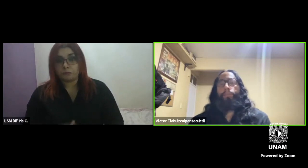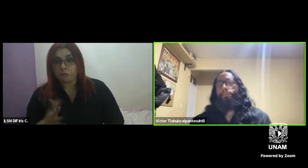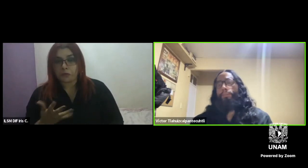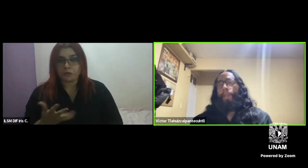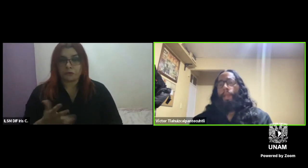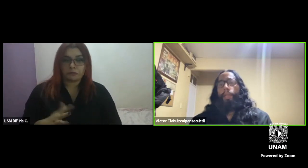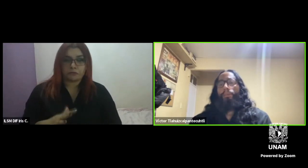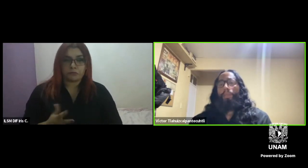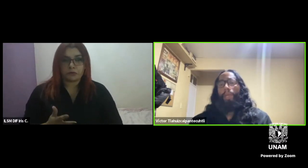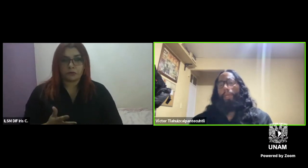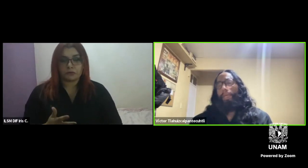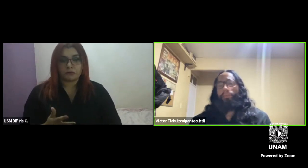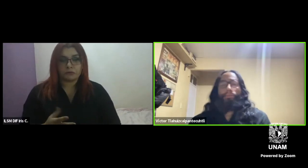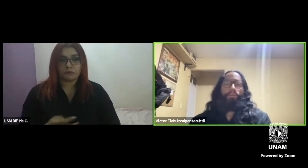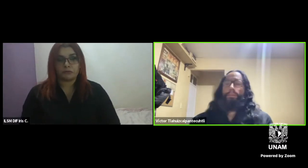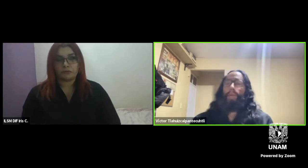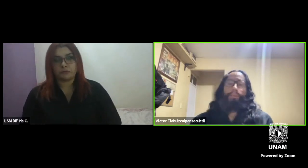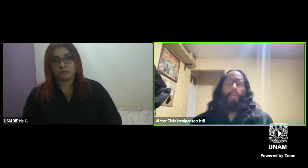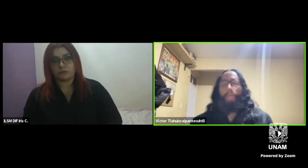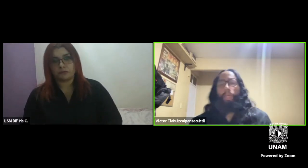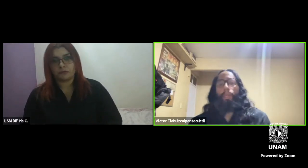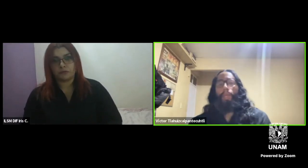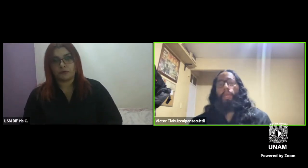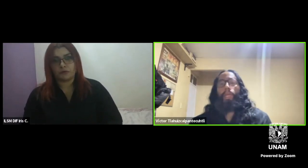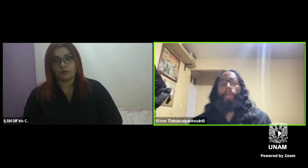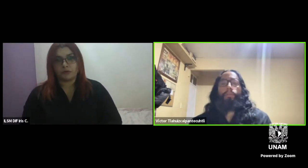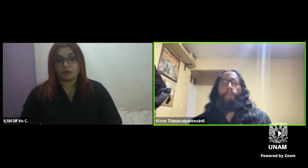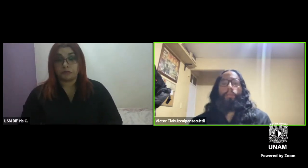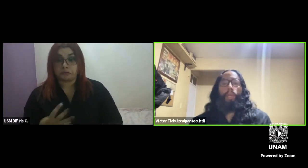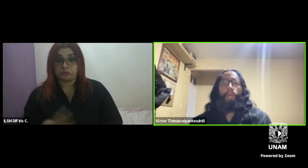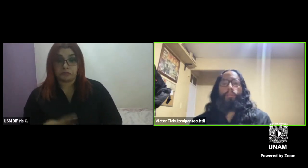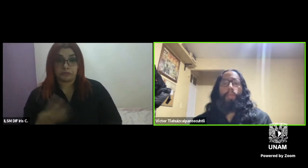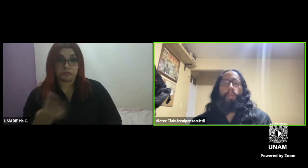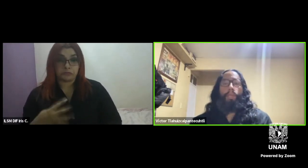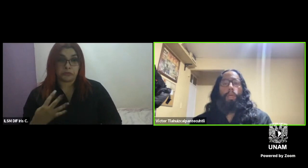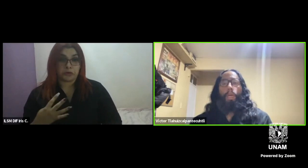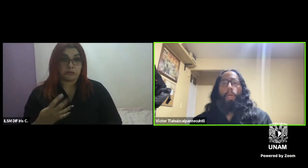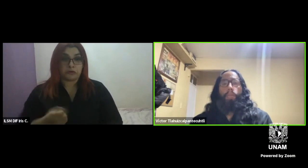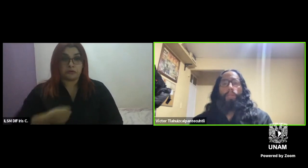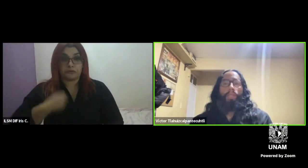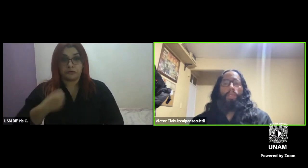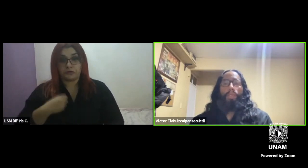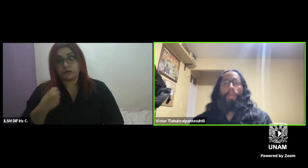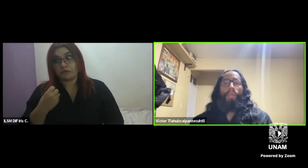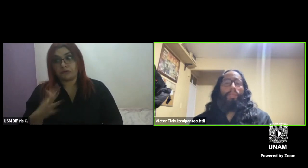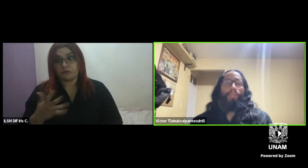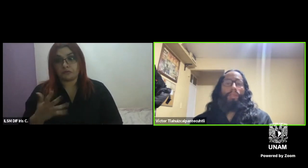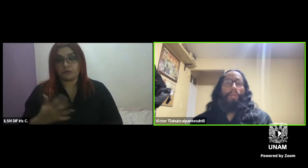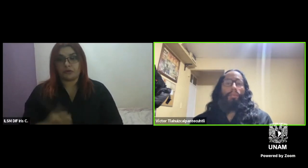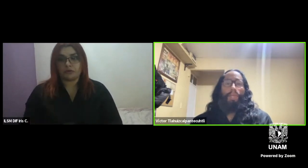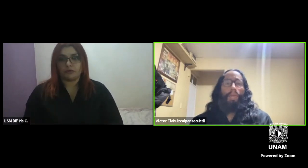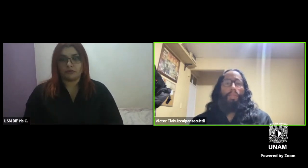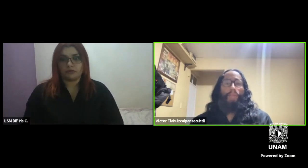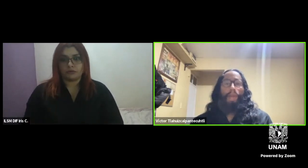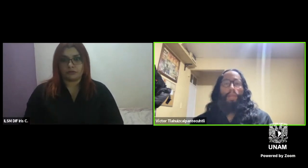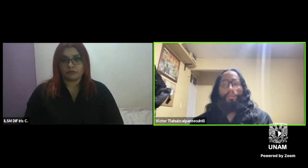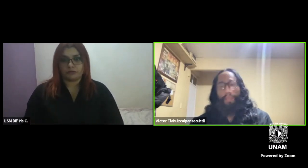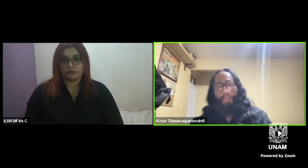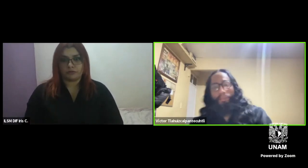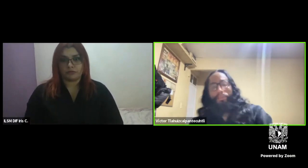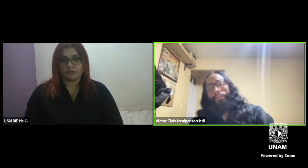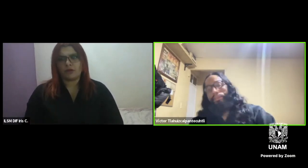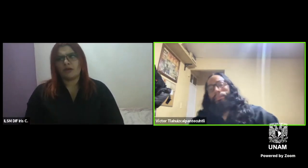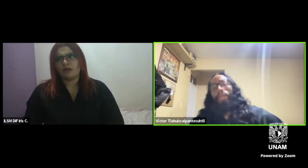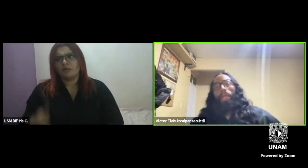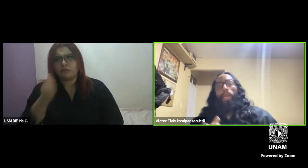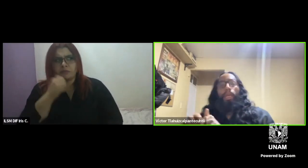siglo, casi el gran parte del siglo XX, tenemos que, por ejemplo, pues todos estamos acostumbrados a pensarlo en